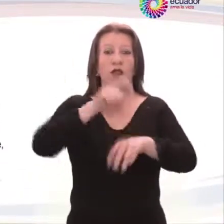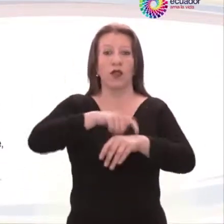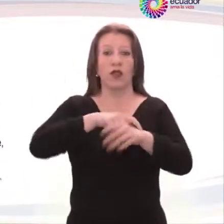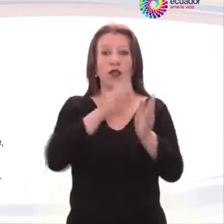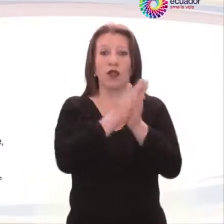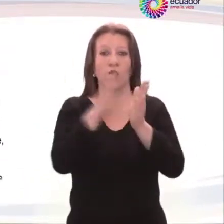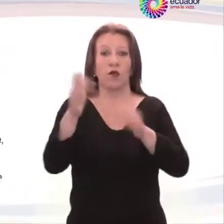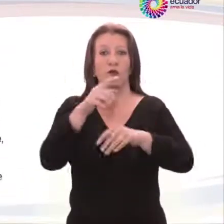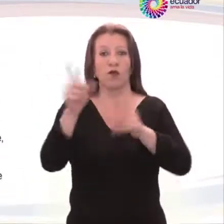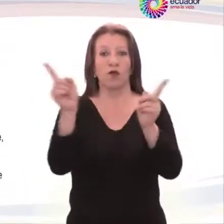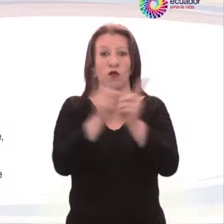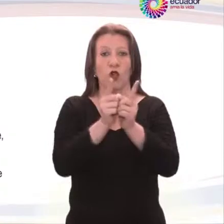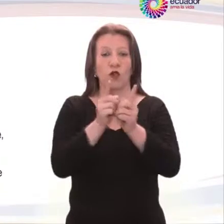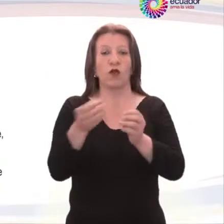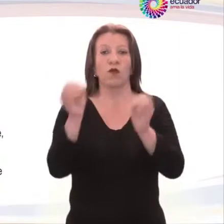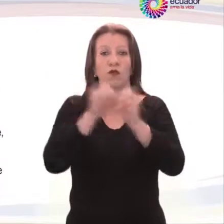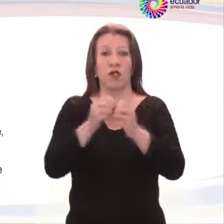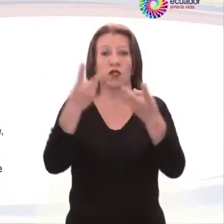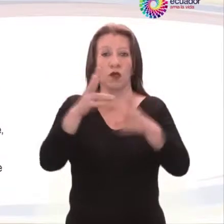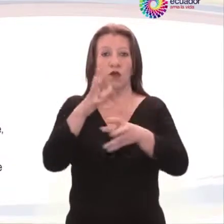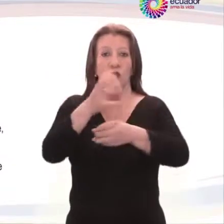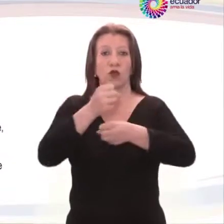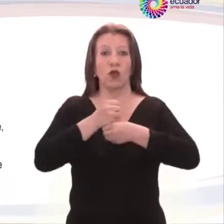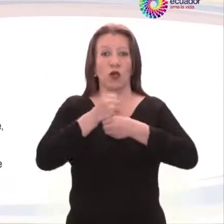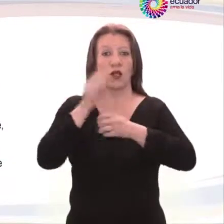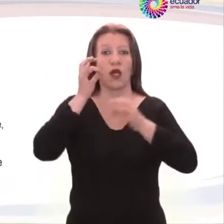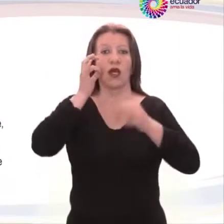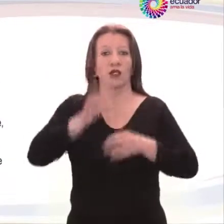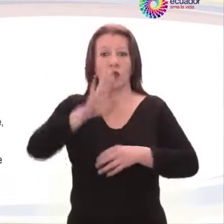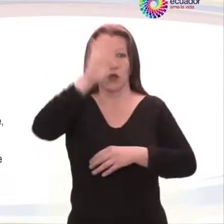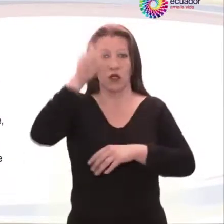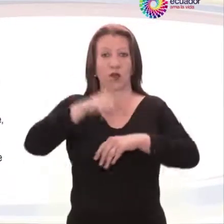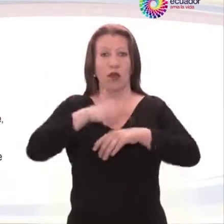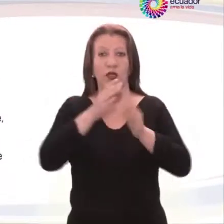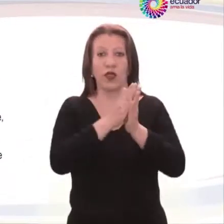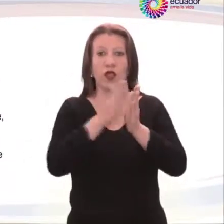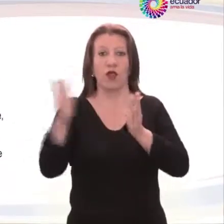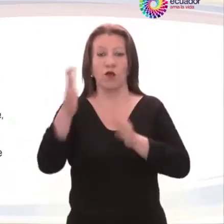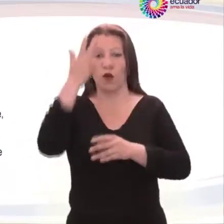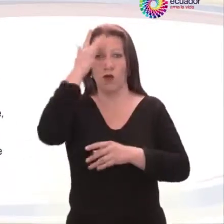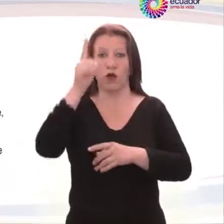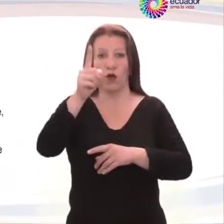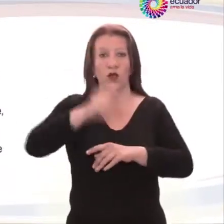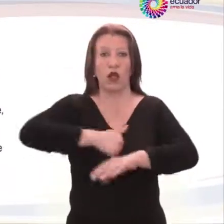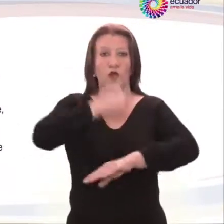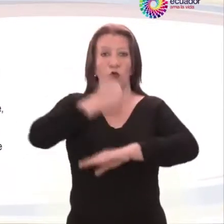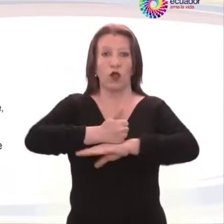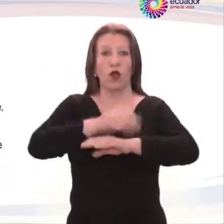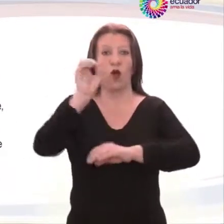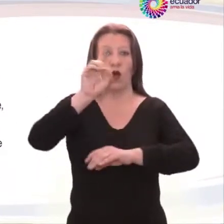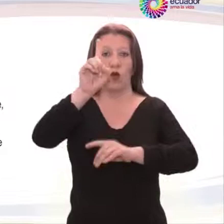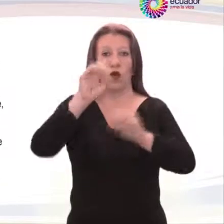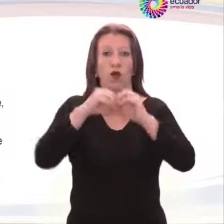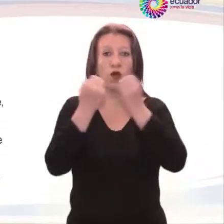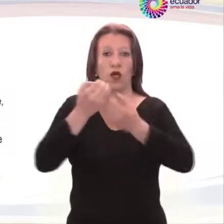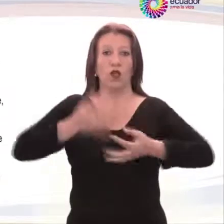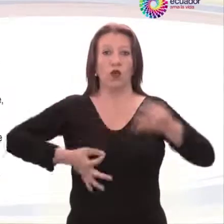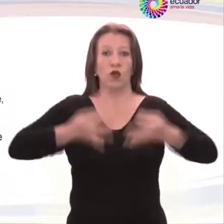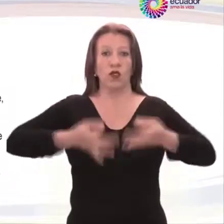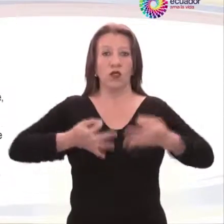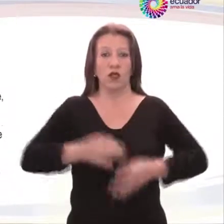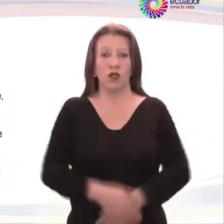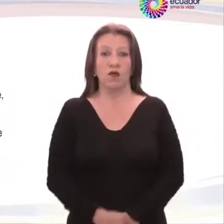plazo más corto posible y que estén sujetas a exámenes periódicos por parte de una autoridad o un órgano judicial